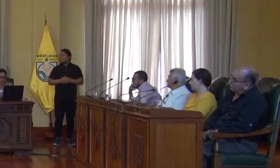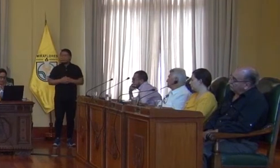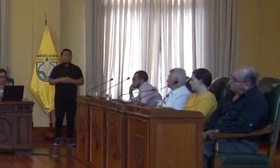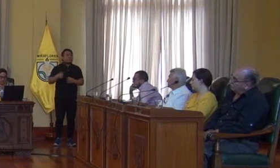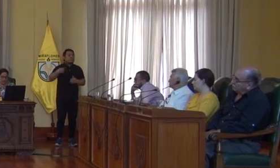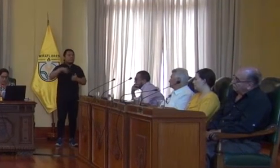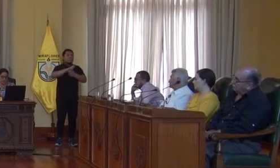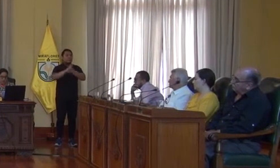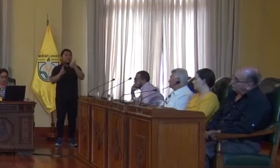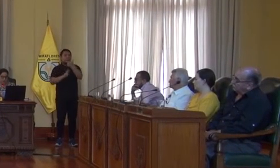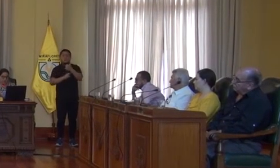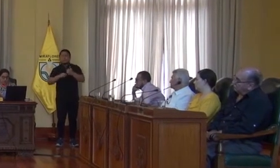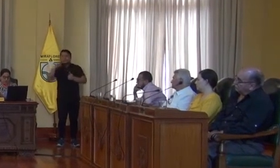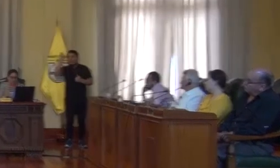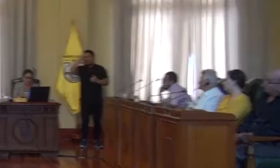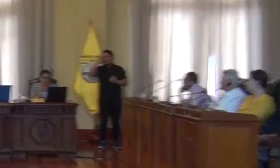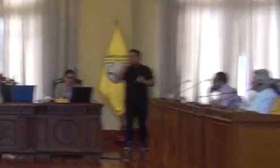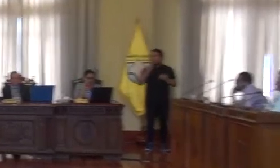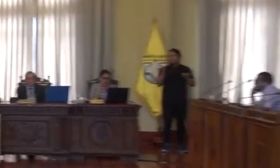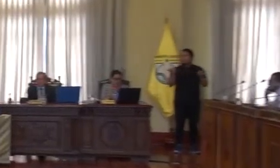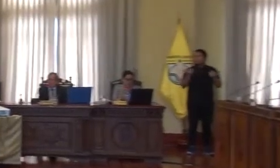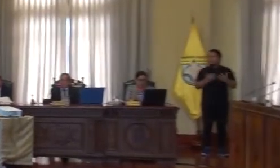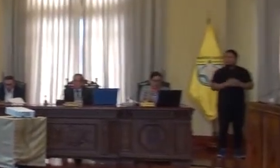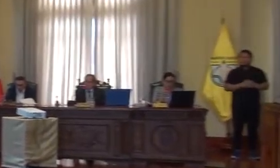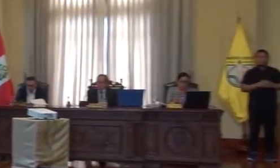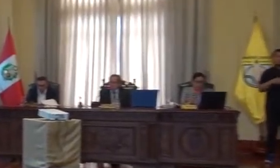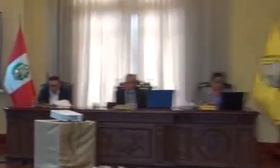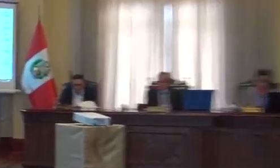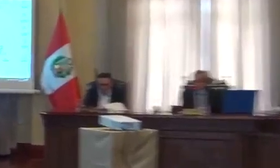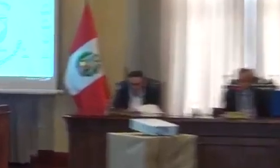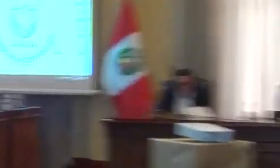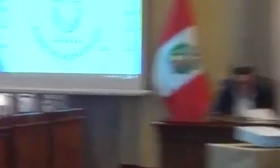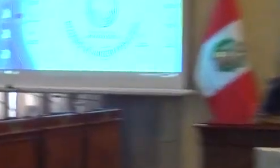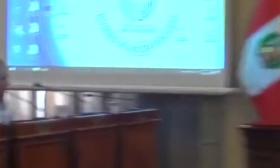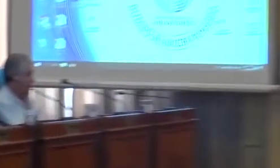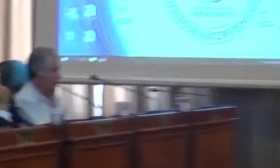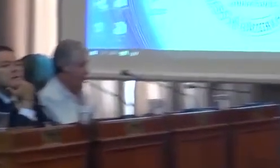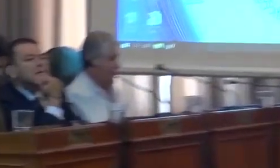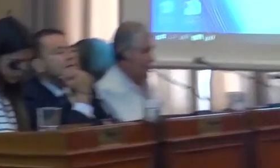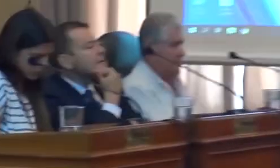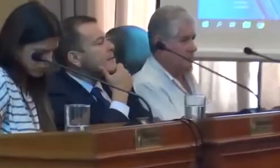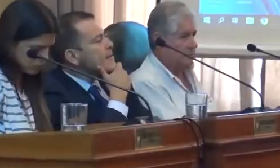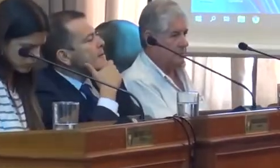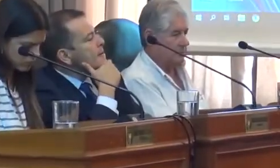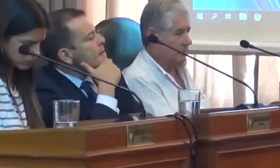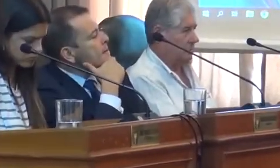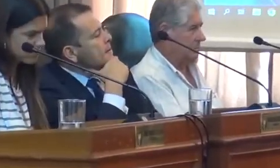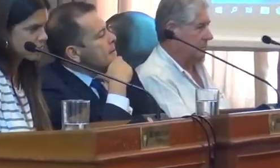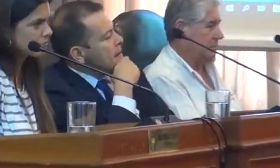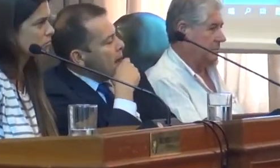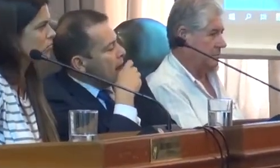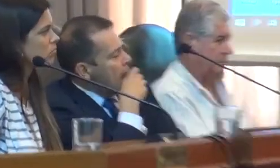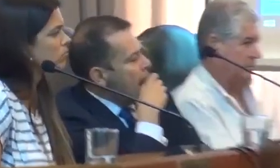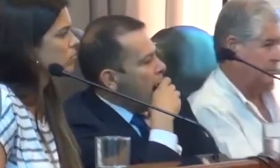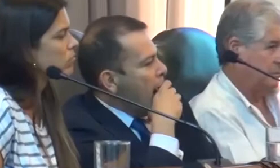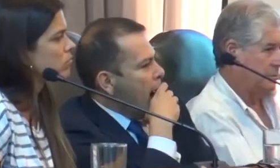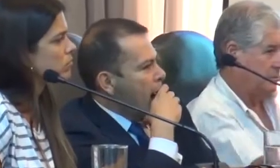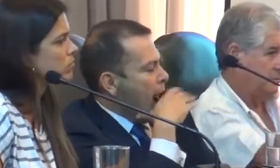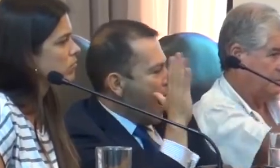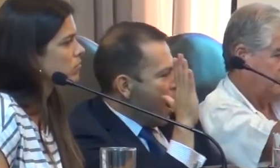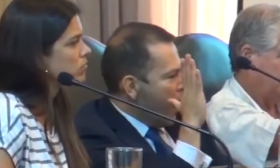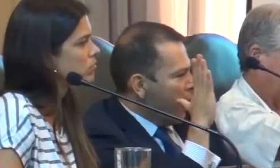Señores regidores, a debate. No viene ninguna intervención, a la votación. Señores regidores, los que están de